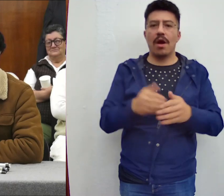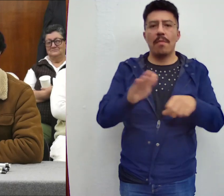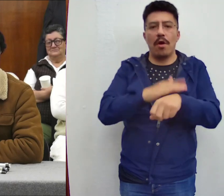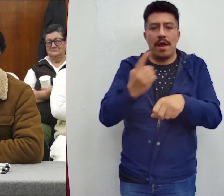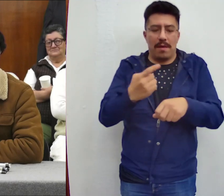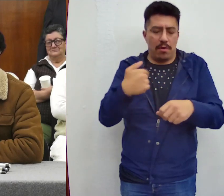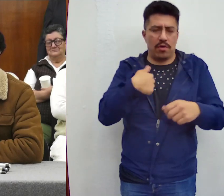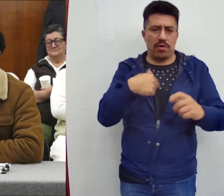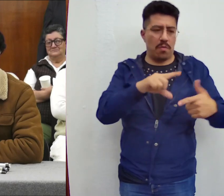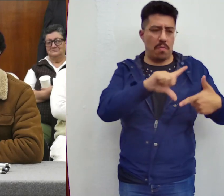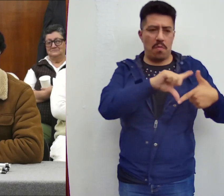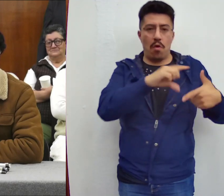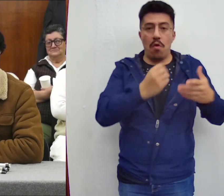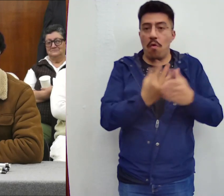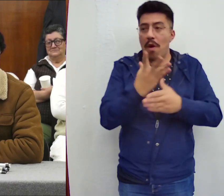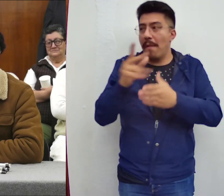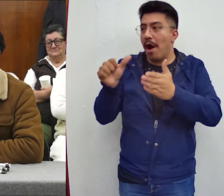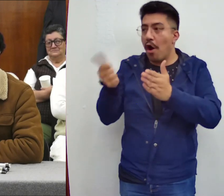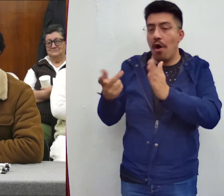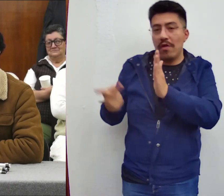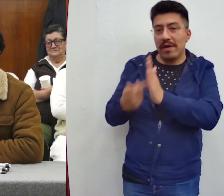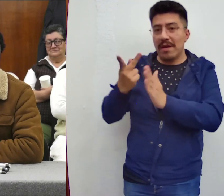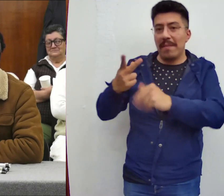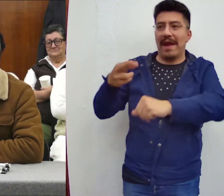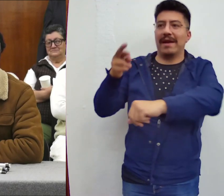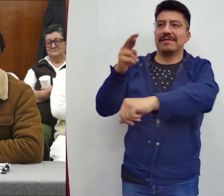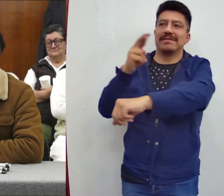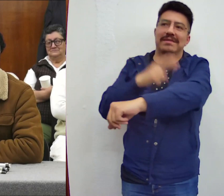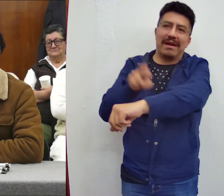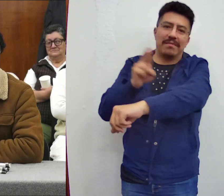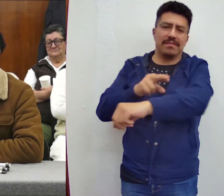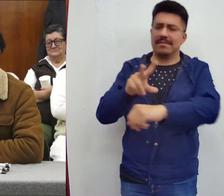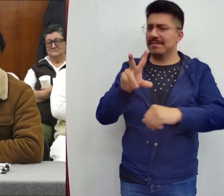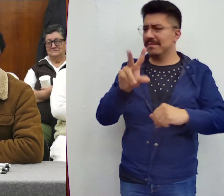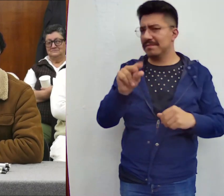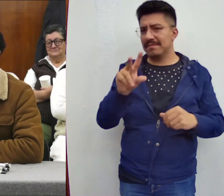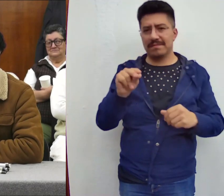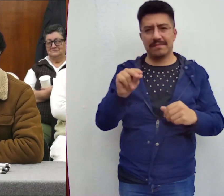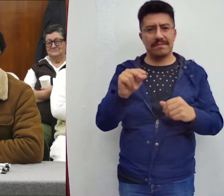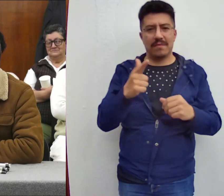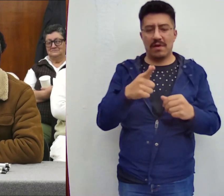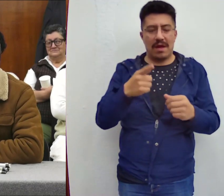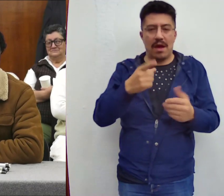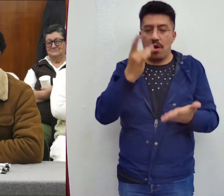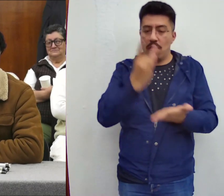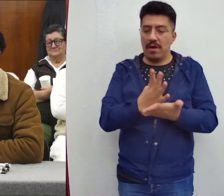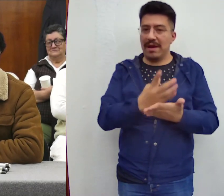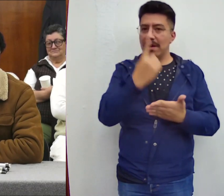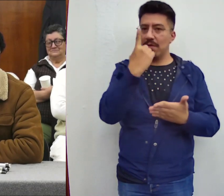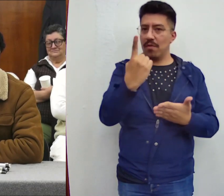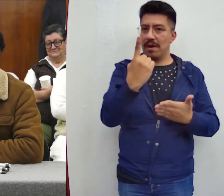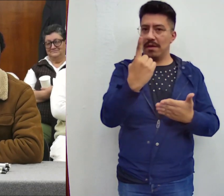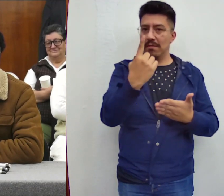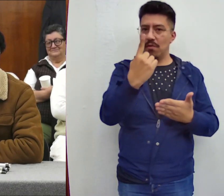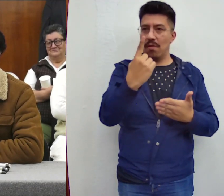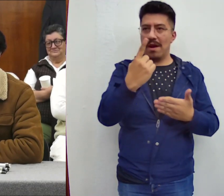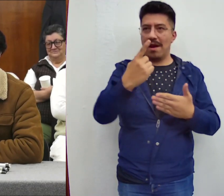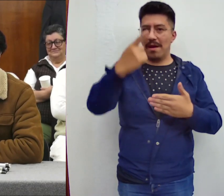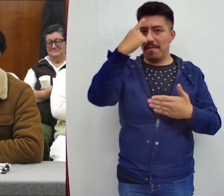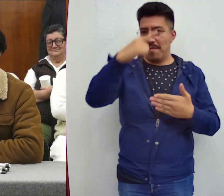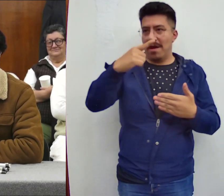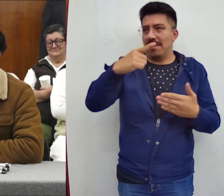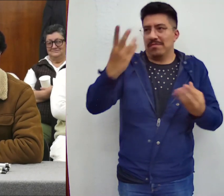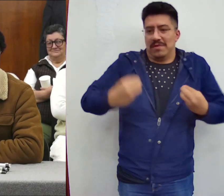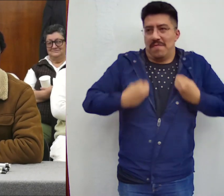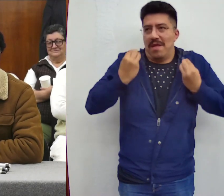trae vigencia. ¿Acaso la discapacidad tiene vigencia? No, ya la tenemos de por vida. Entonces,